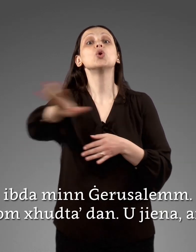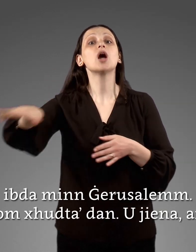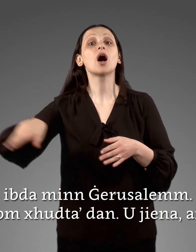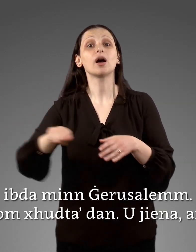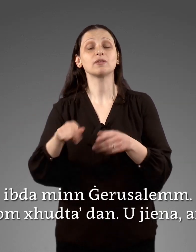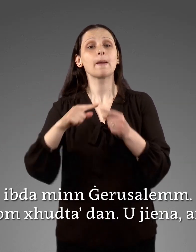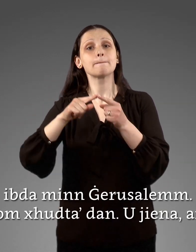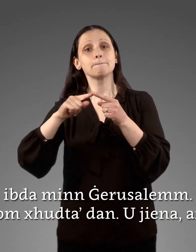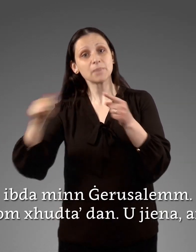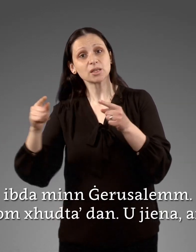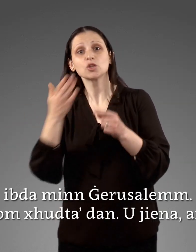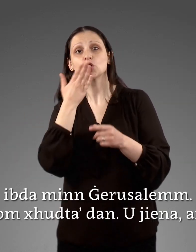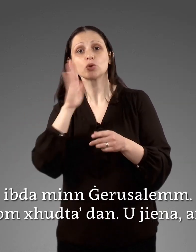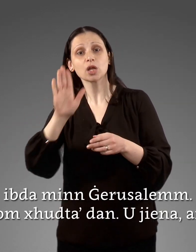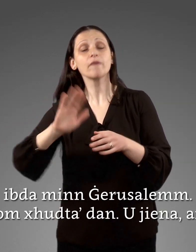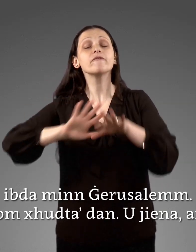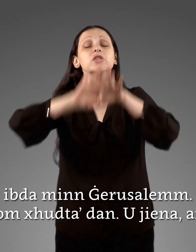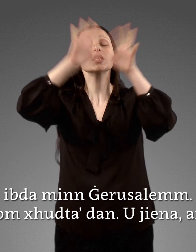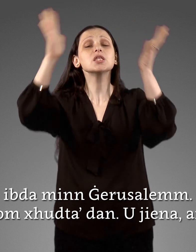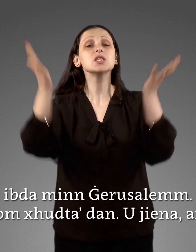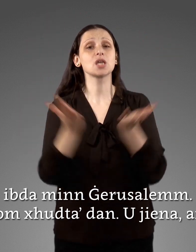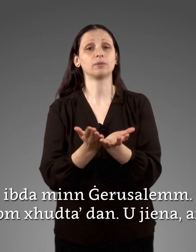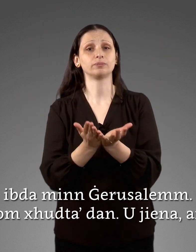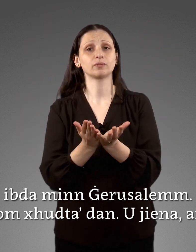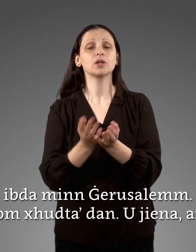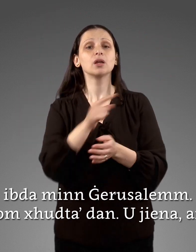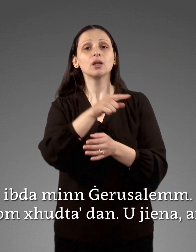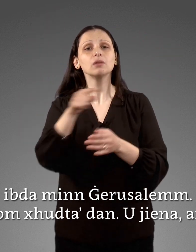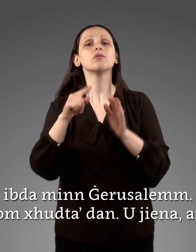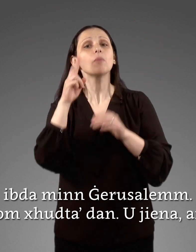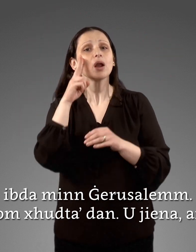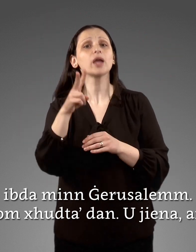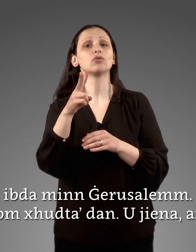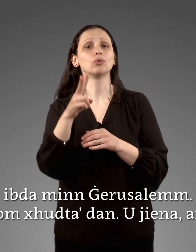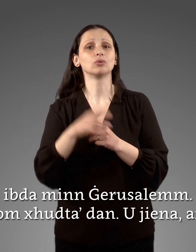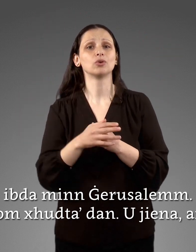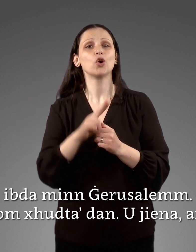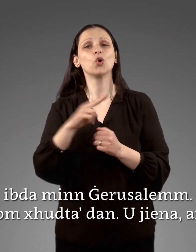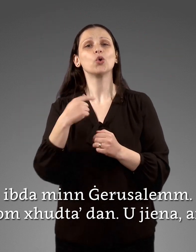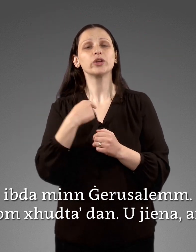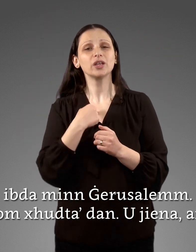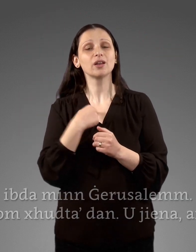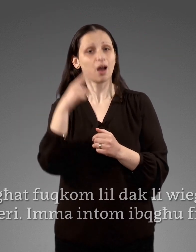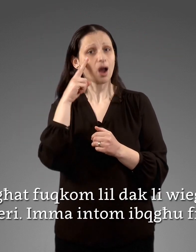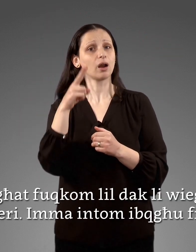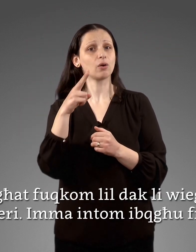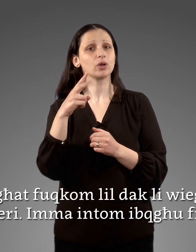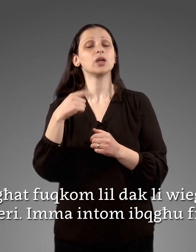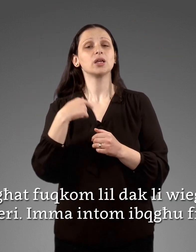minn Ġerusalem. Intom xut ta' dan. U jiena araw nibgħat fuqkom